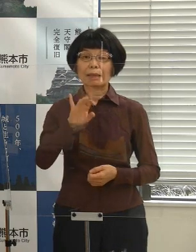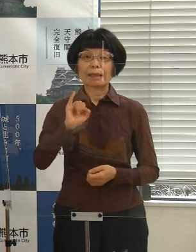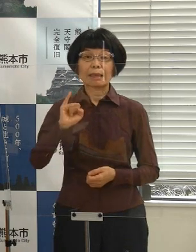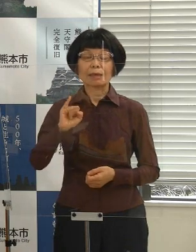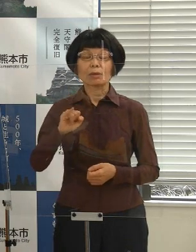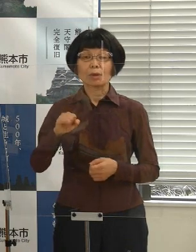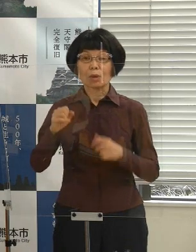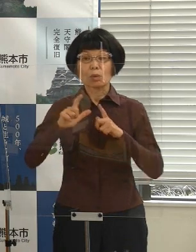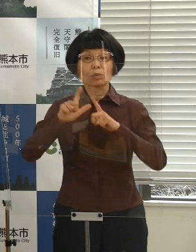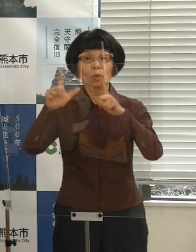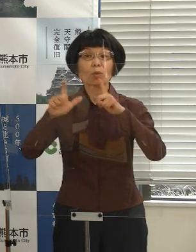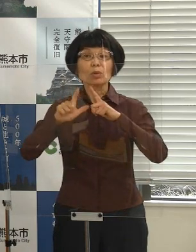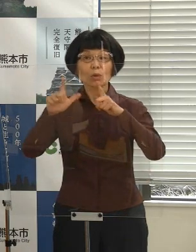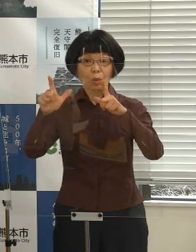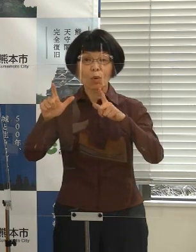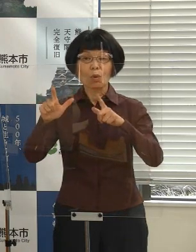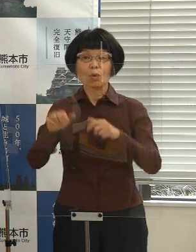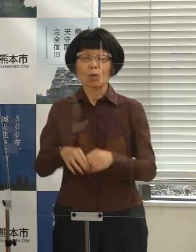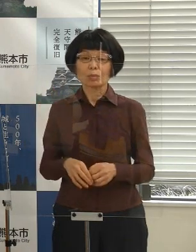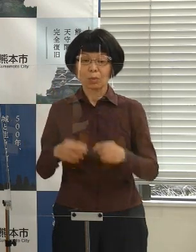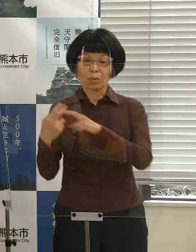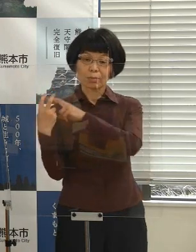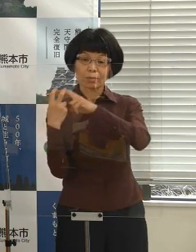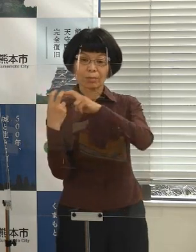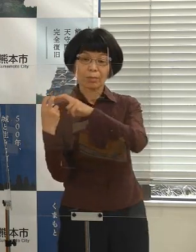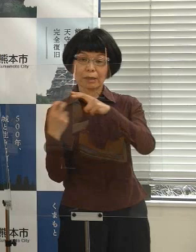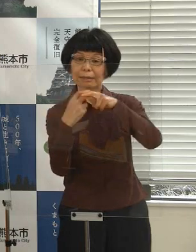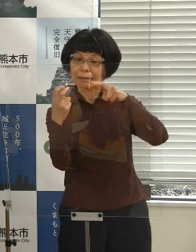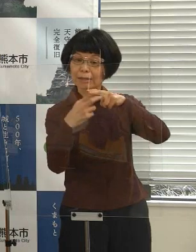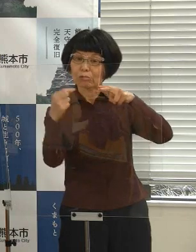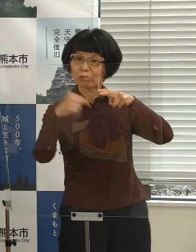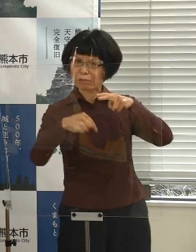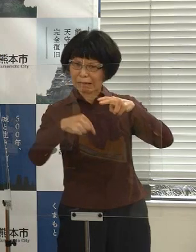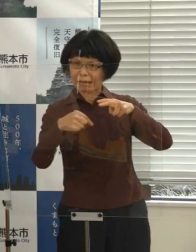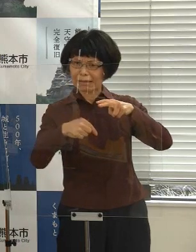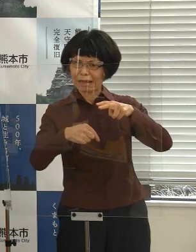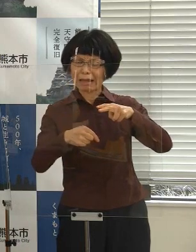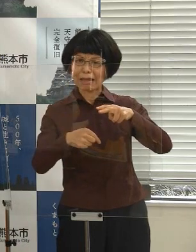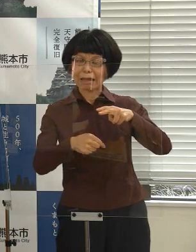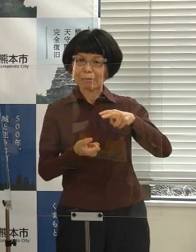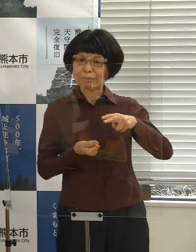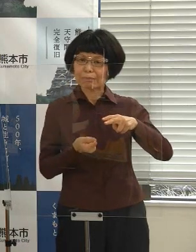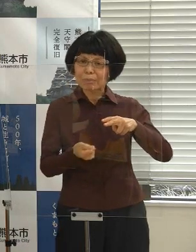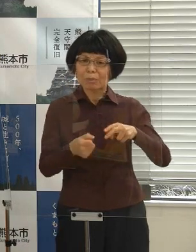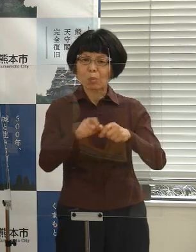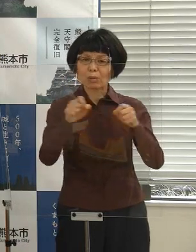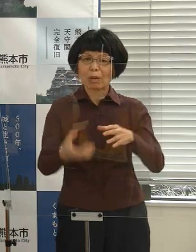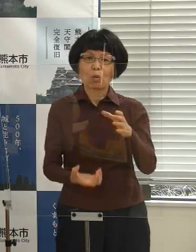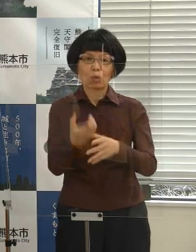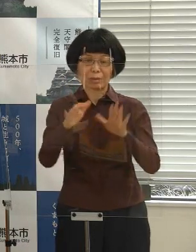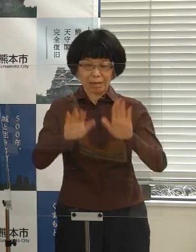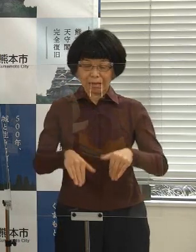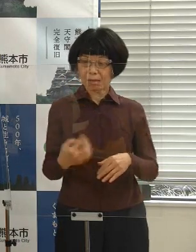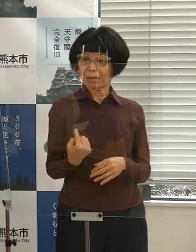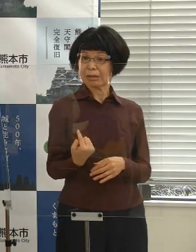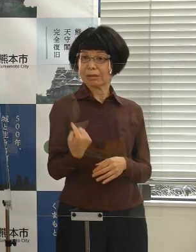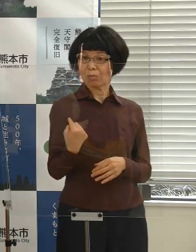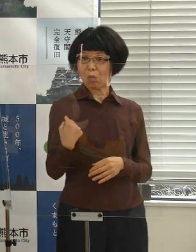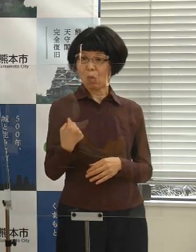しまいましたが、はい、熊本市連等で何か対応されたりとか、検討されていることはありますでしょうか。はいはい、 私の方から昨